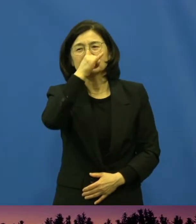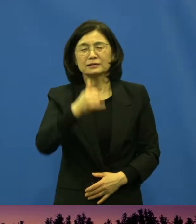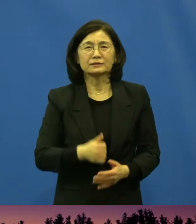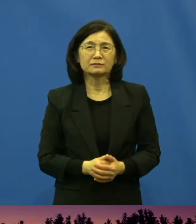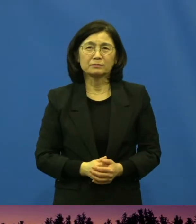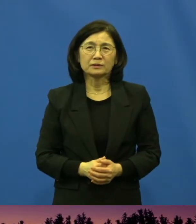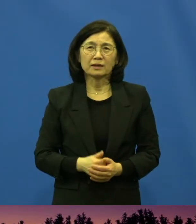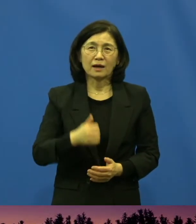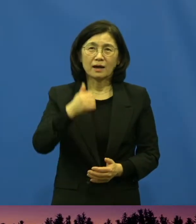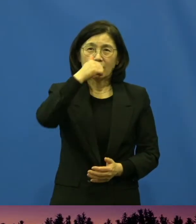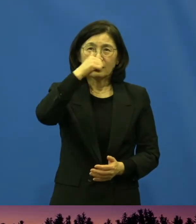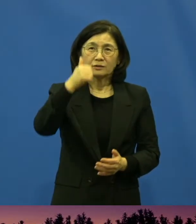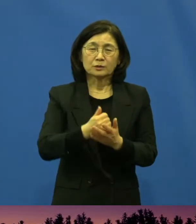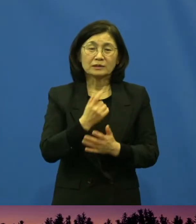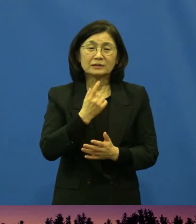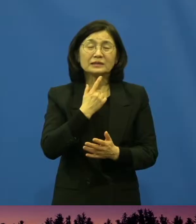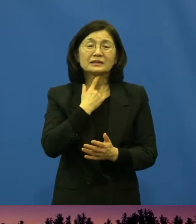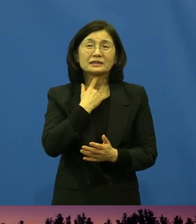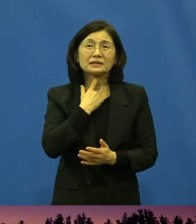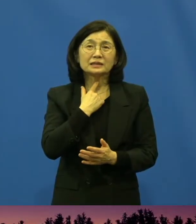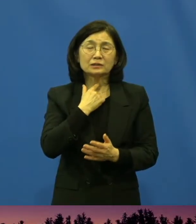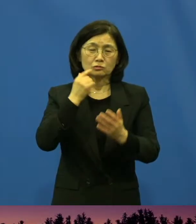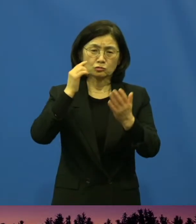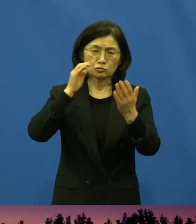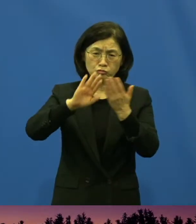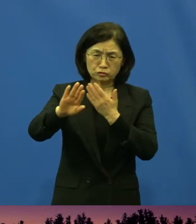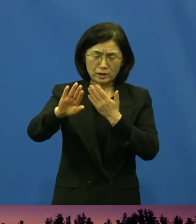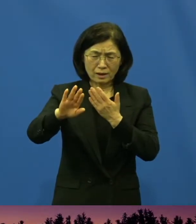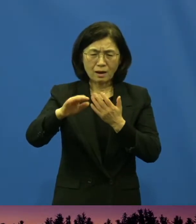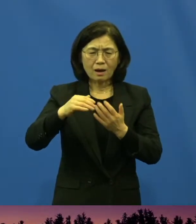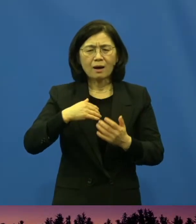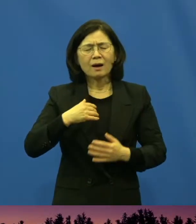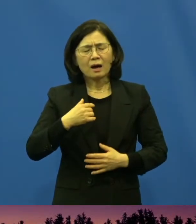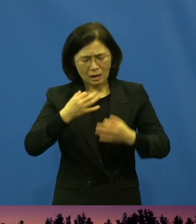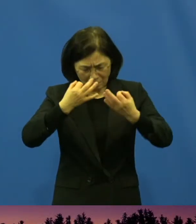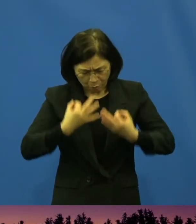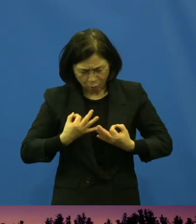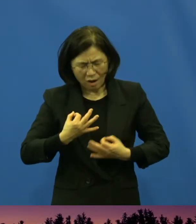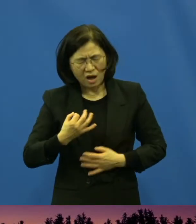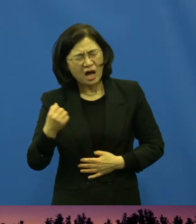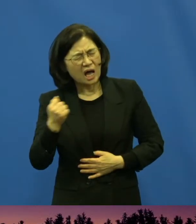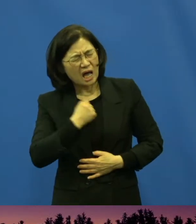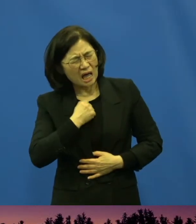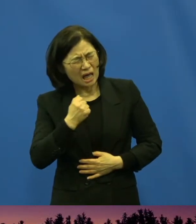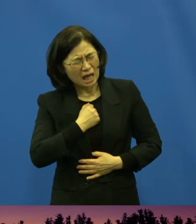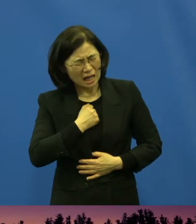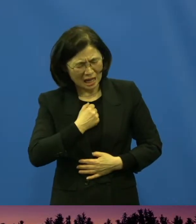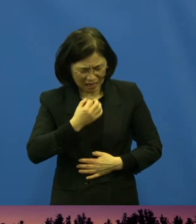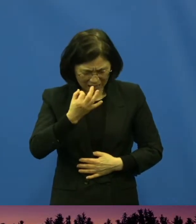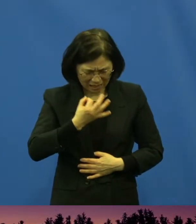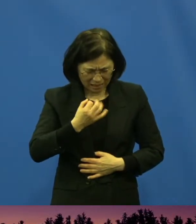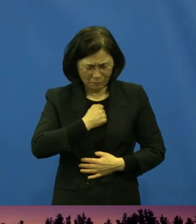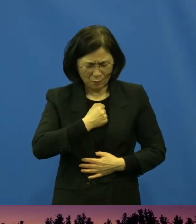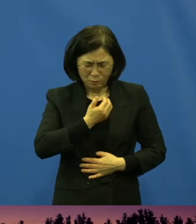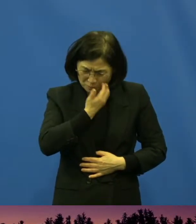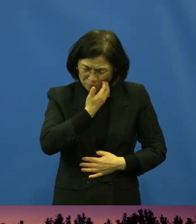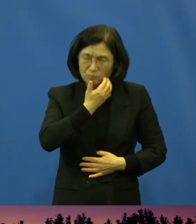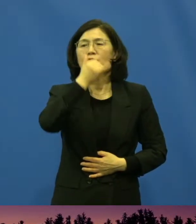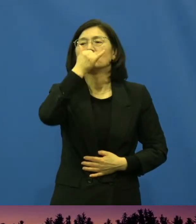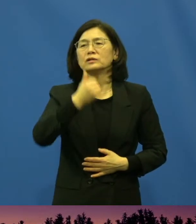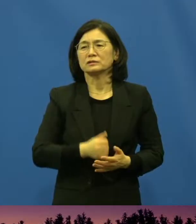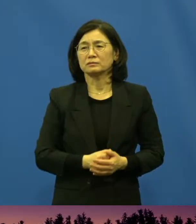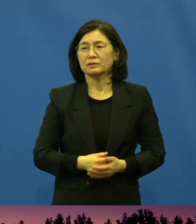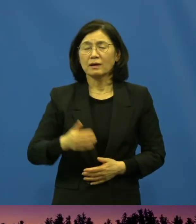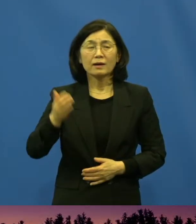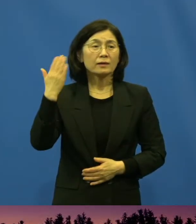죄를 짓고도 죄를 지은 내가 싫어요. 전에는 자랑을 했어요. 죄 짓는